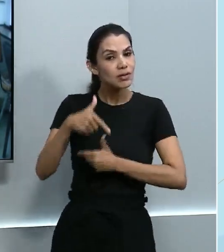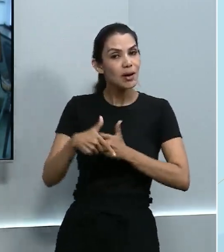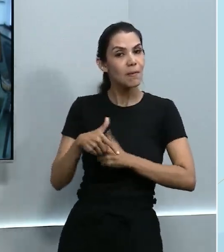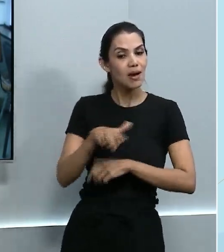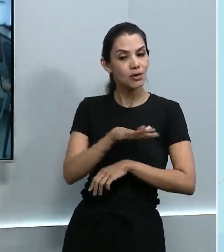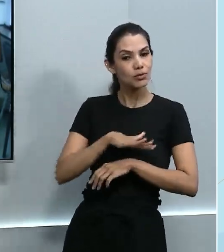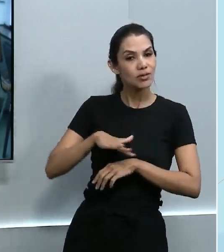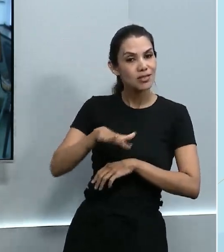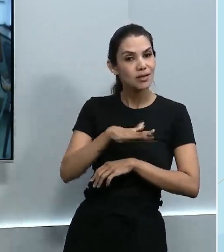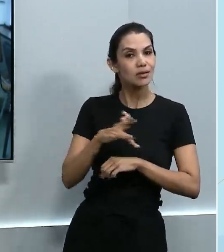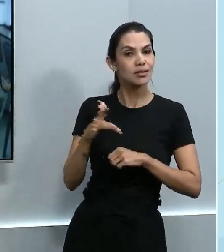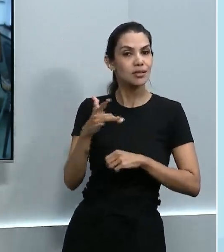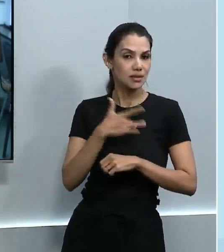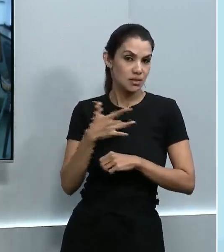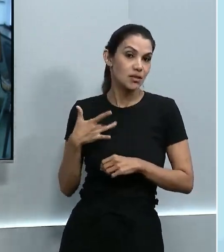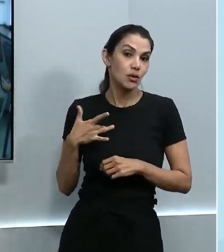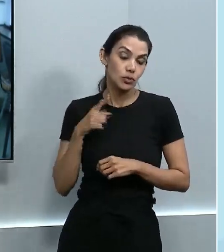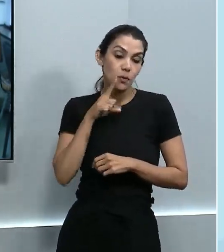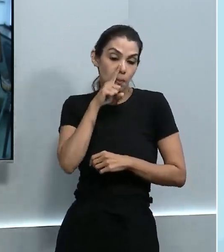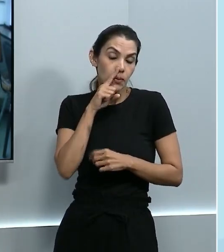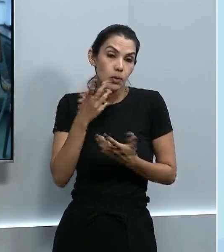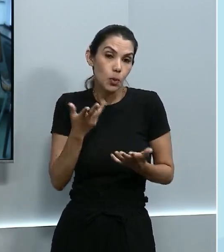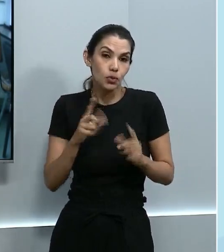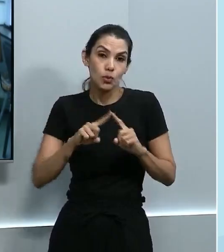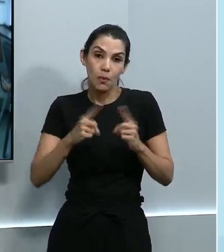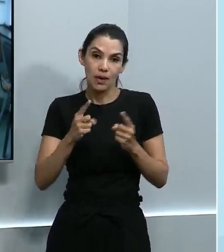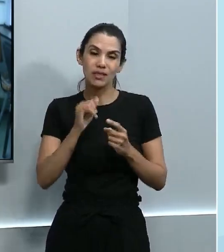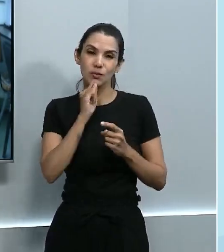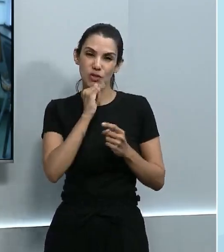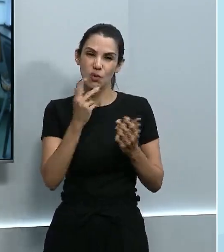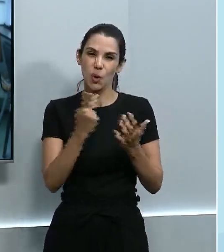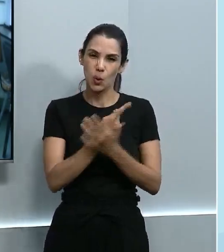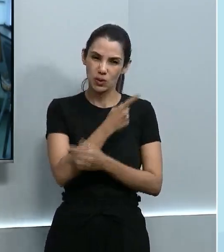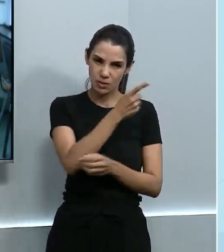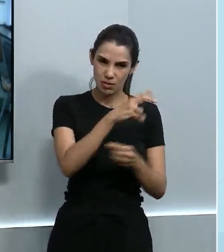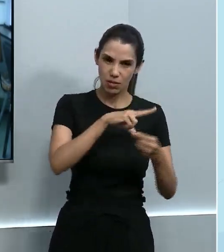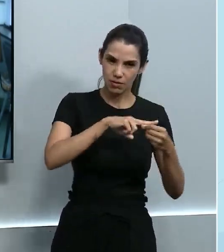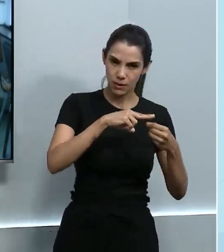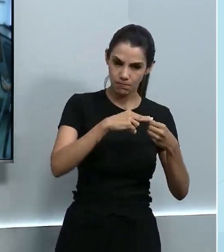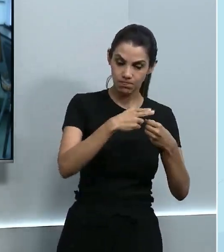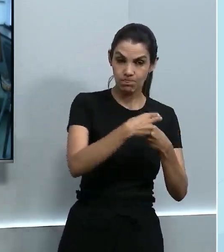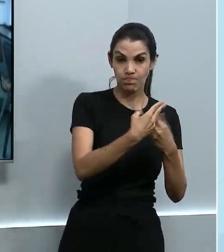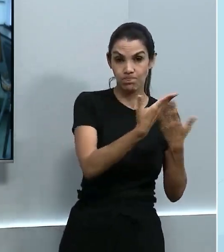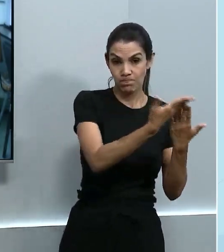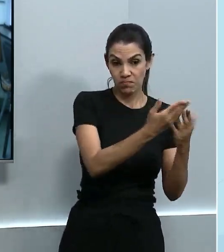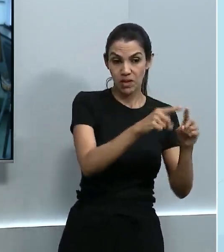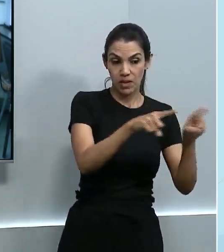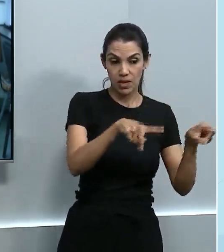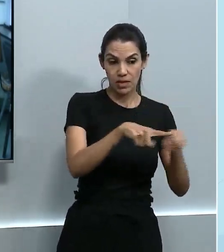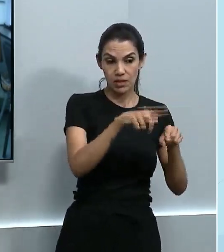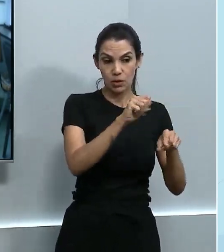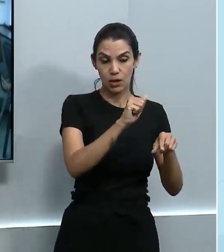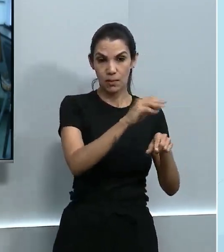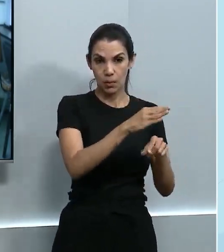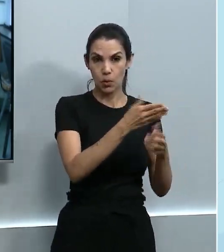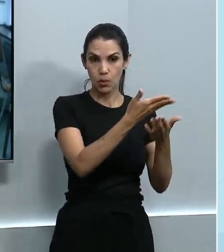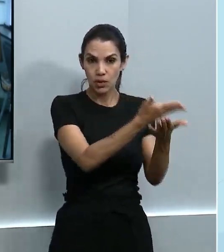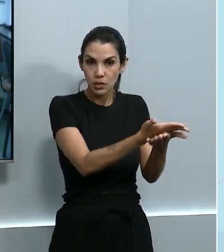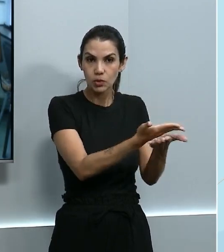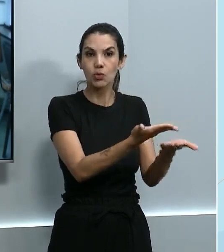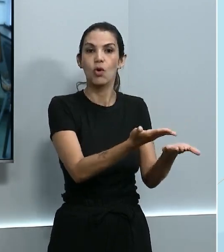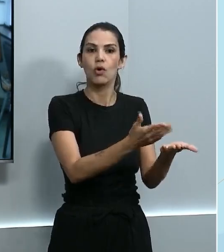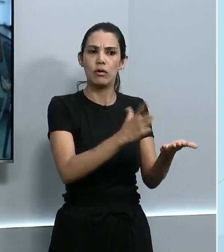esses micro-organismos, né? Mas especificamente ao caso que aconteceu, este é um laboratório que estava sendo, né,